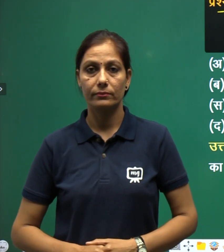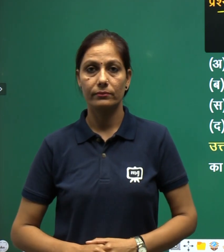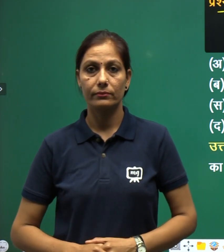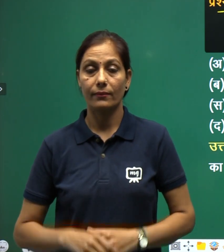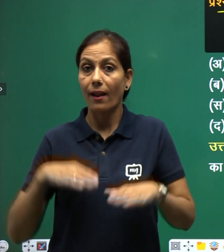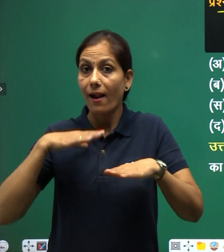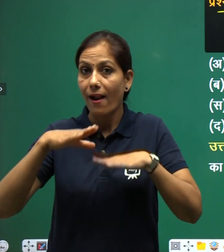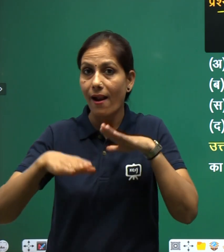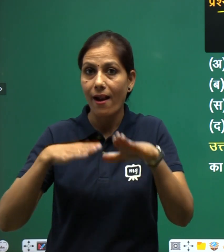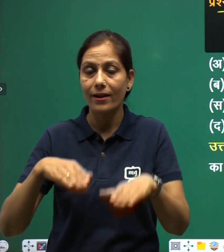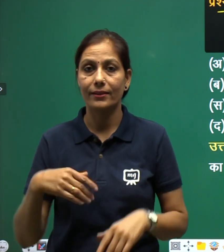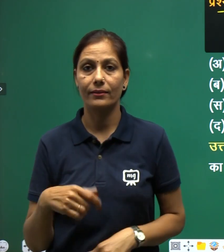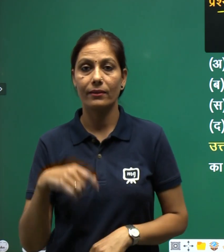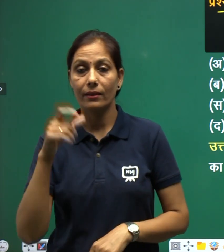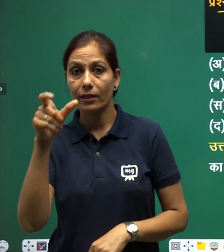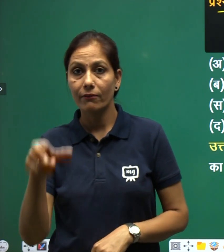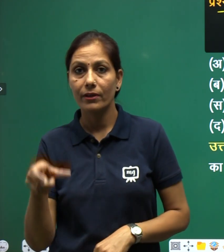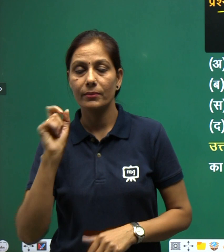चार्ली चैपलिन की मां